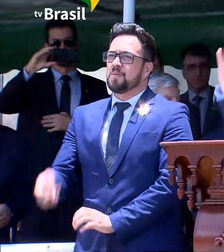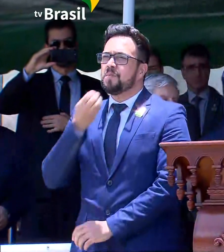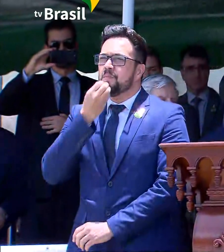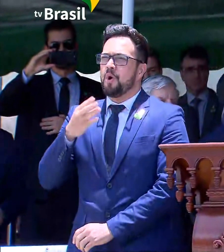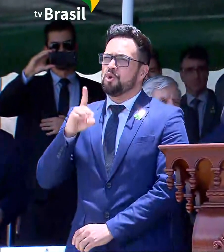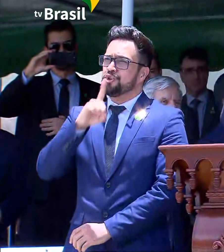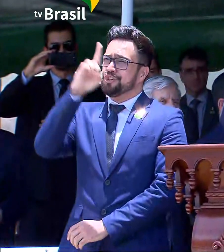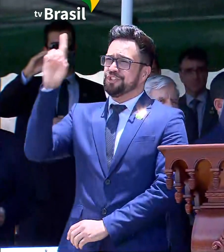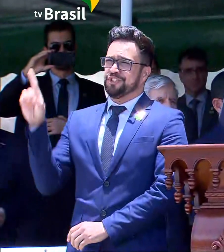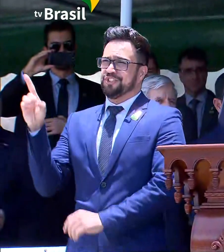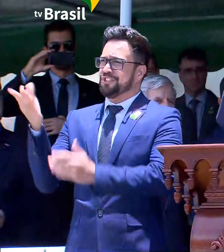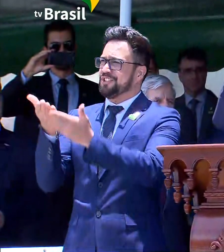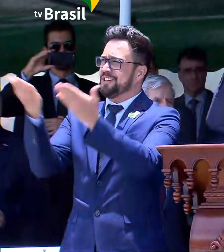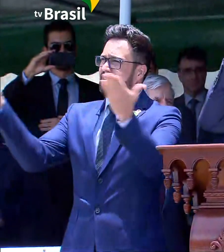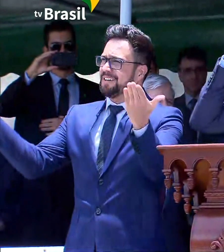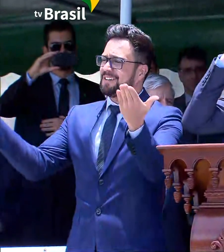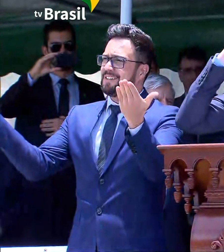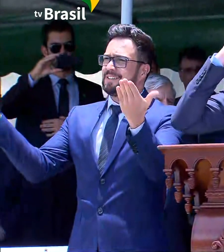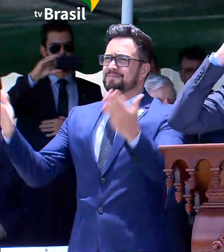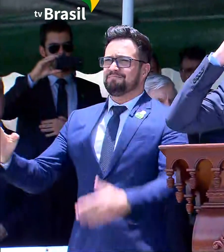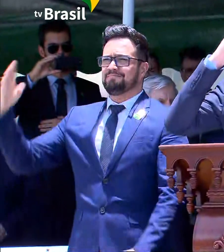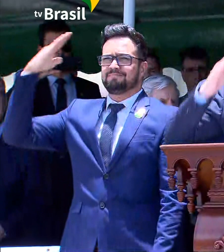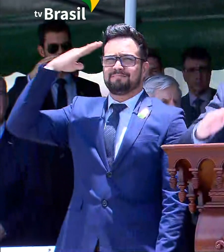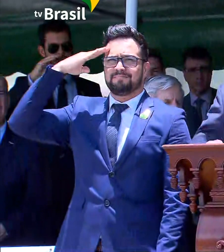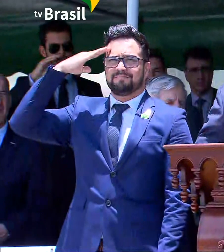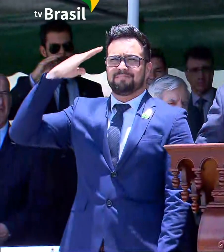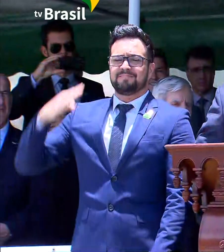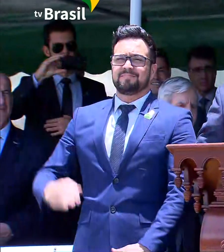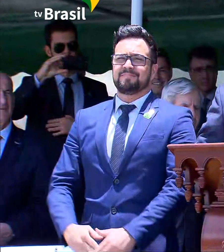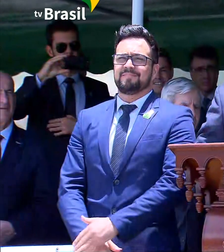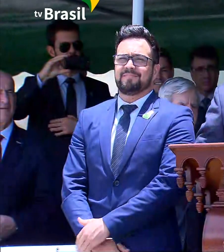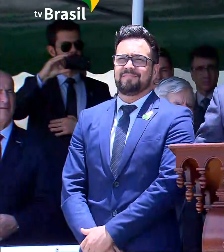dia e a minha continência.